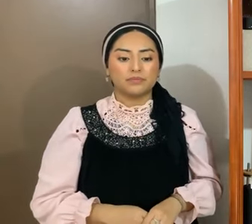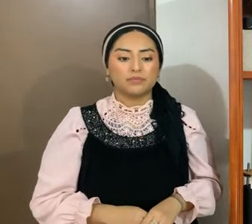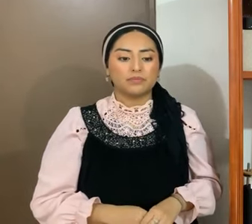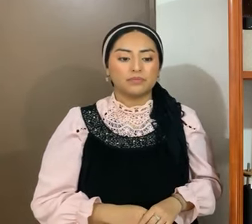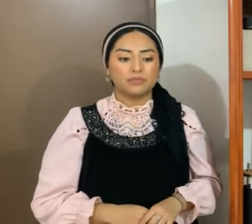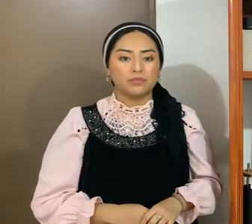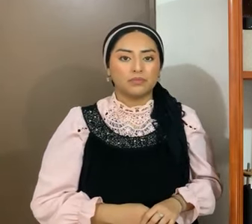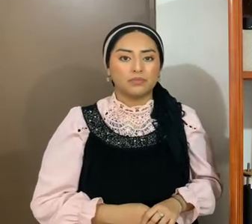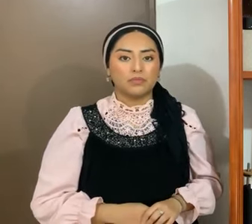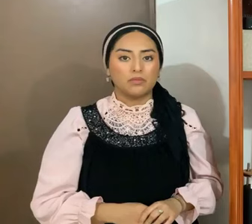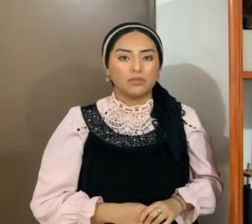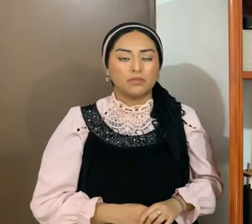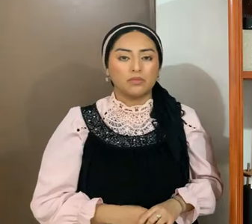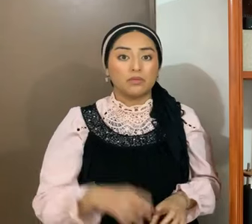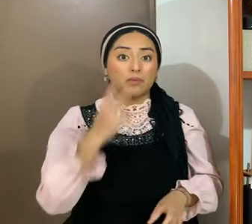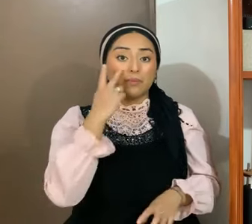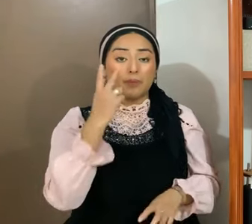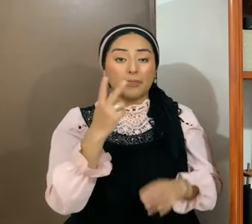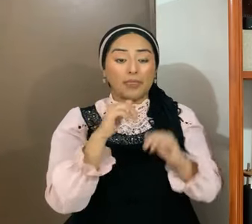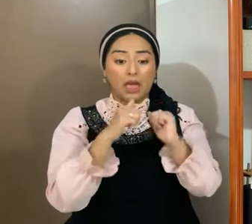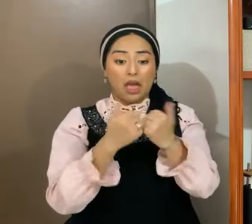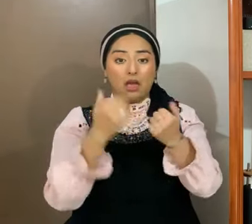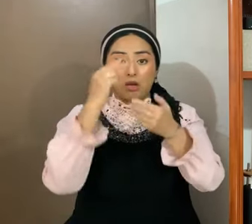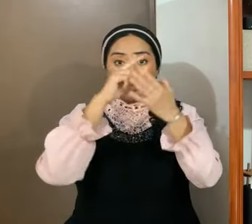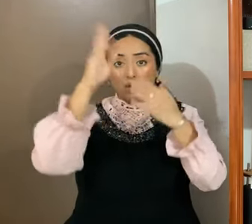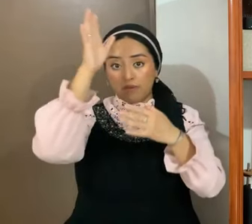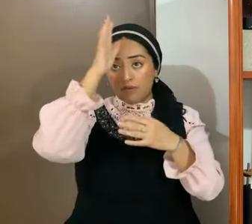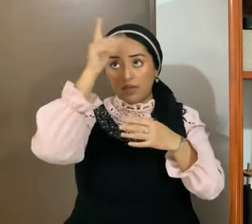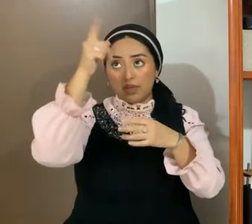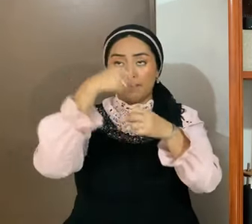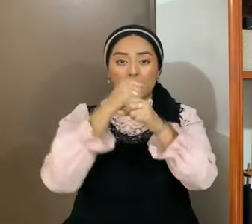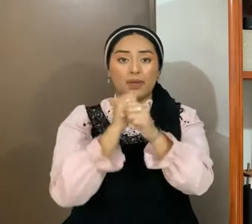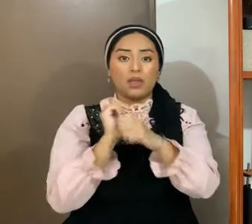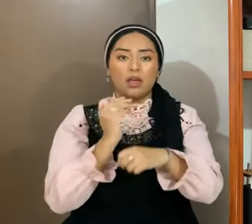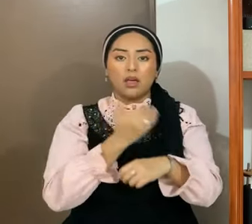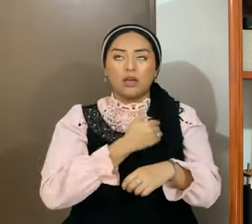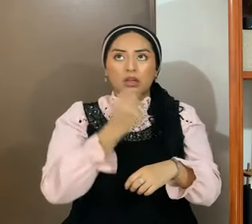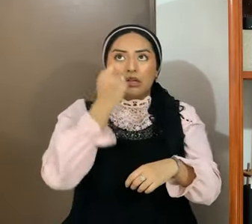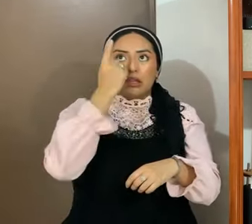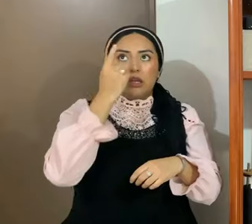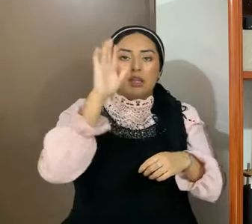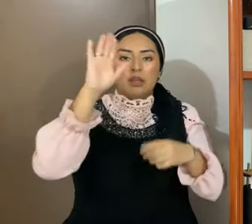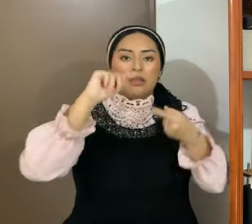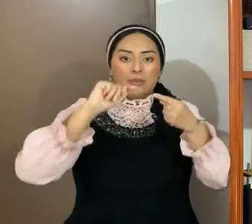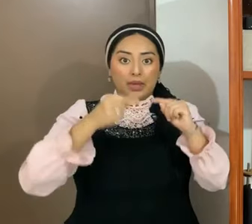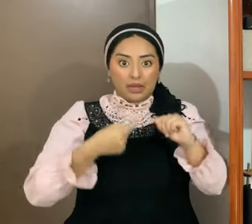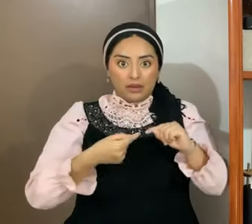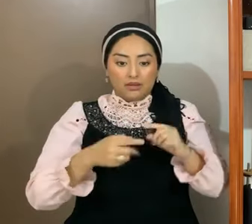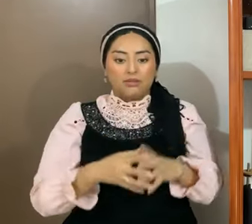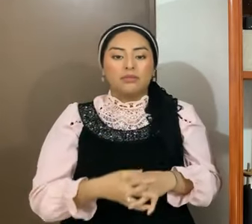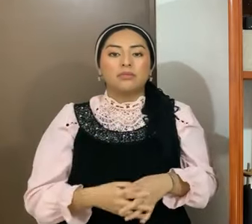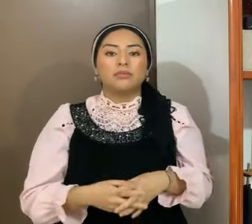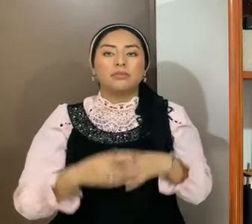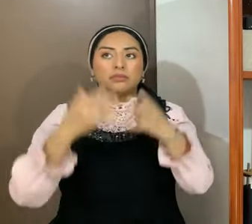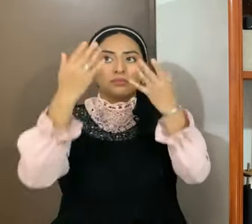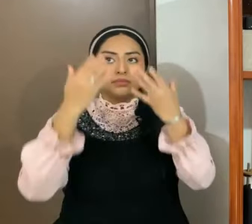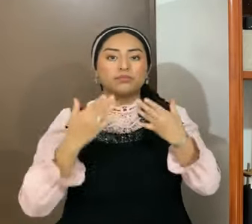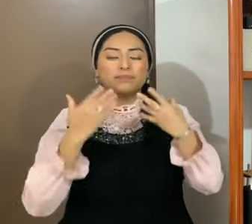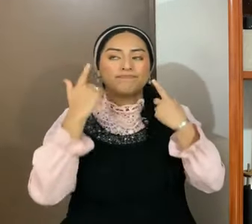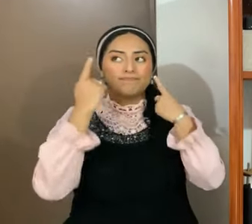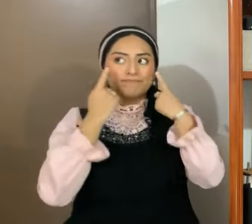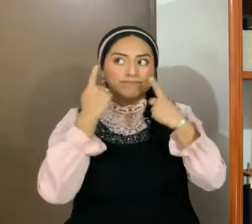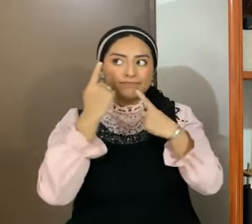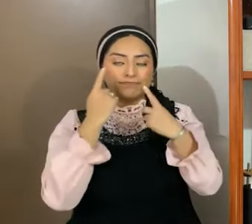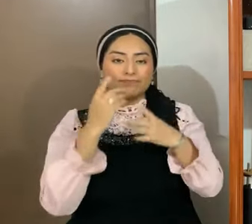Padre. Fíjense cómo el Eterno nos hace entender su dolor y nos hace